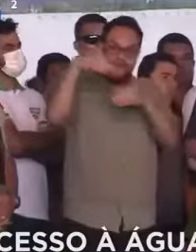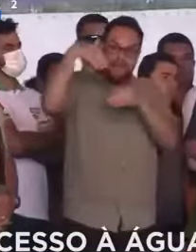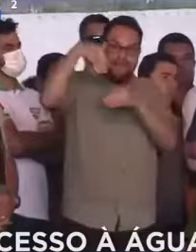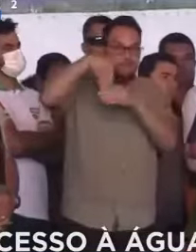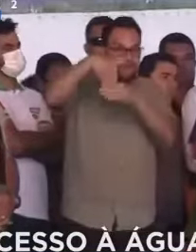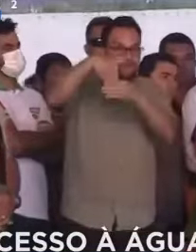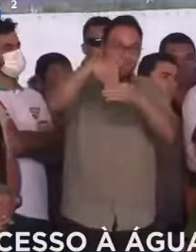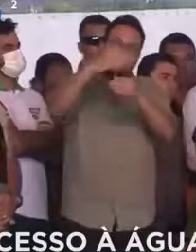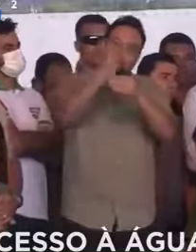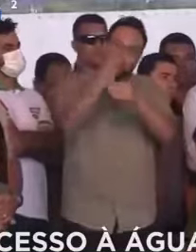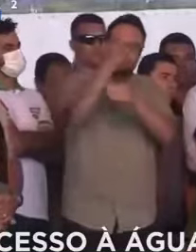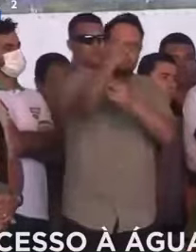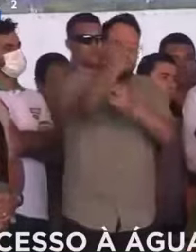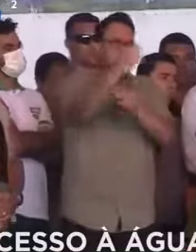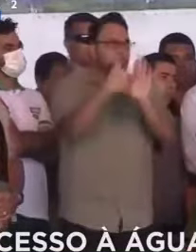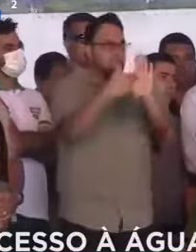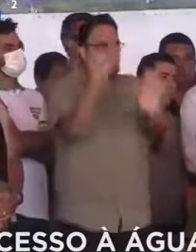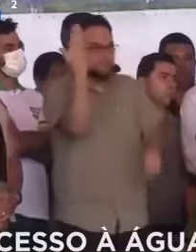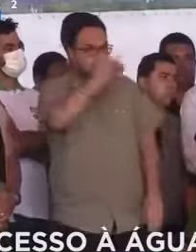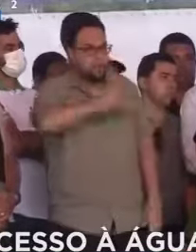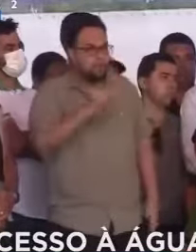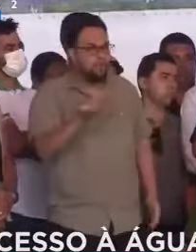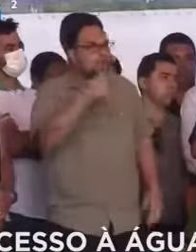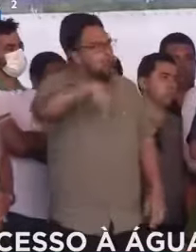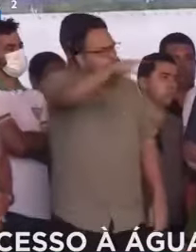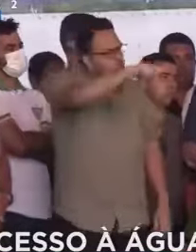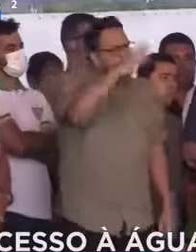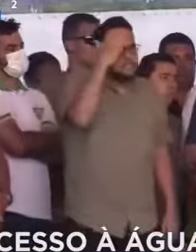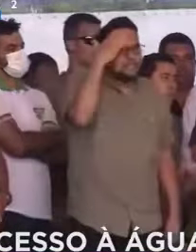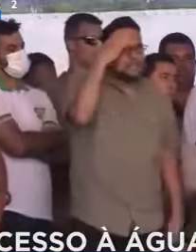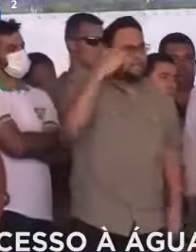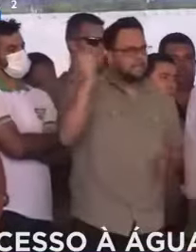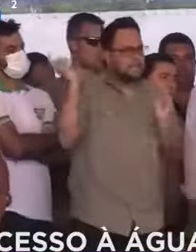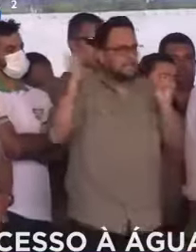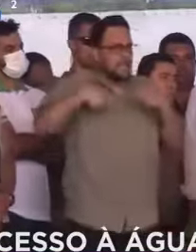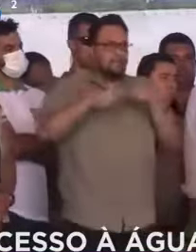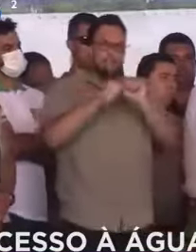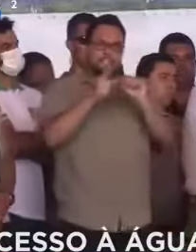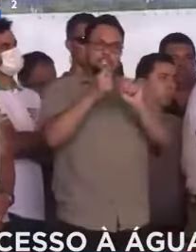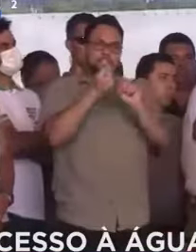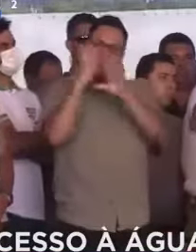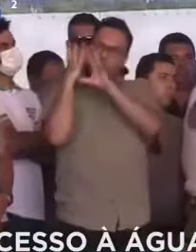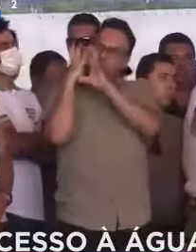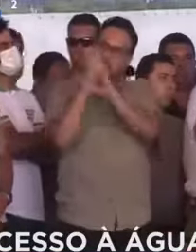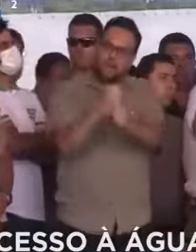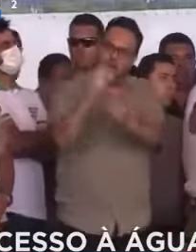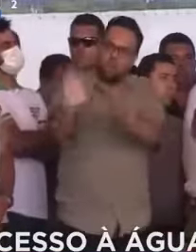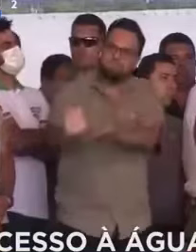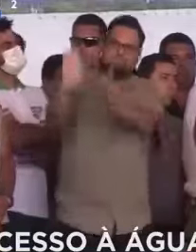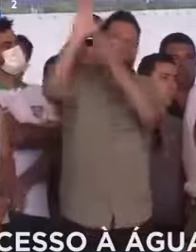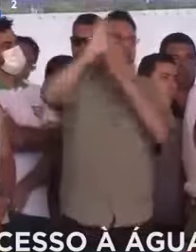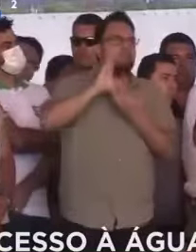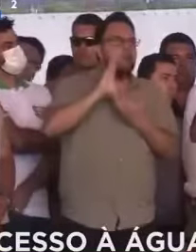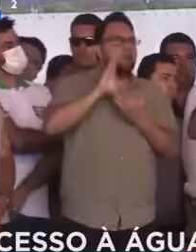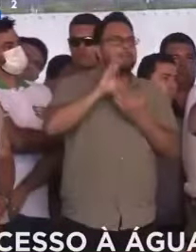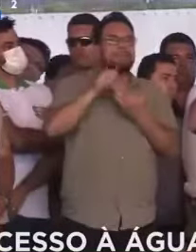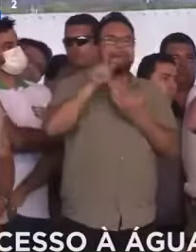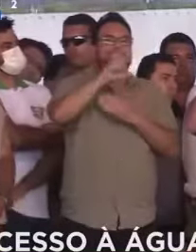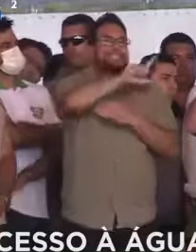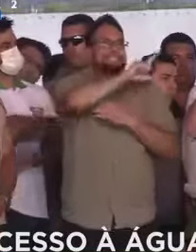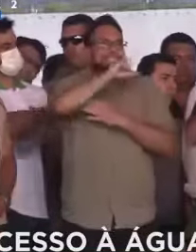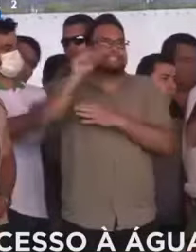oportuno, na frente. Vocês sabem o que se pode fazer com este recurso? 100 vezes